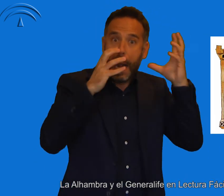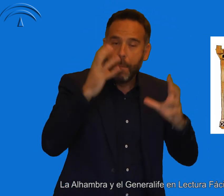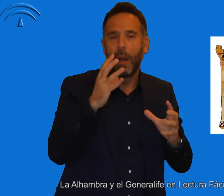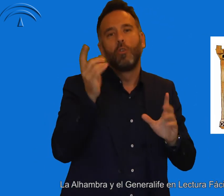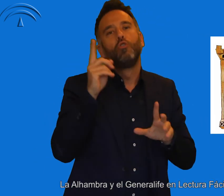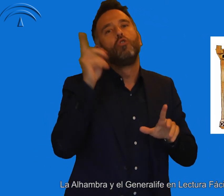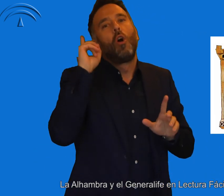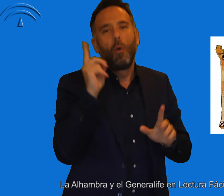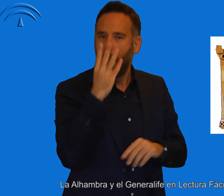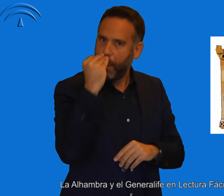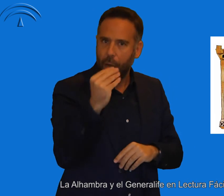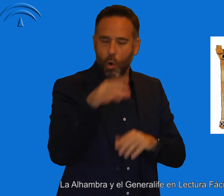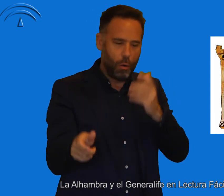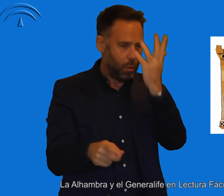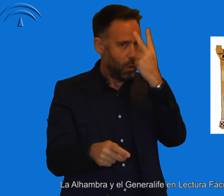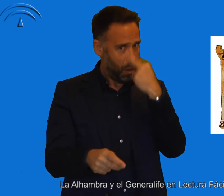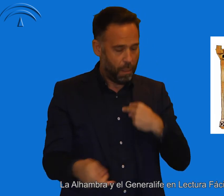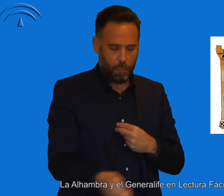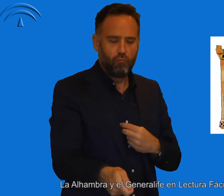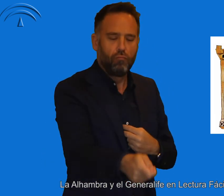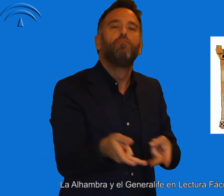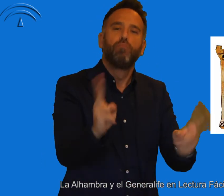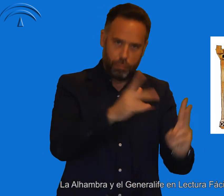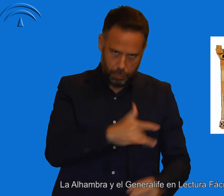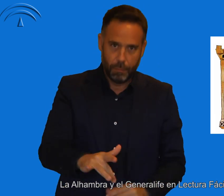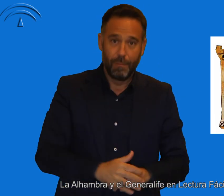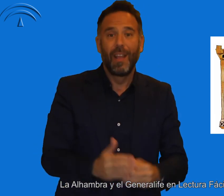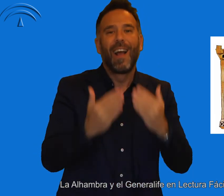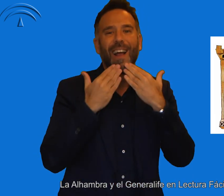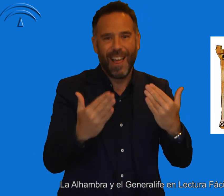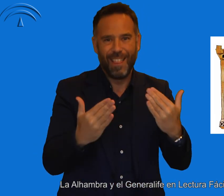salvo perros guía, que ayuden a personas con problemas de visión. Muchas gracias.